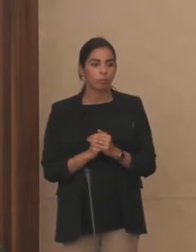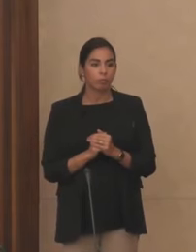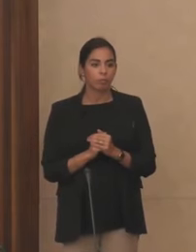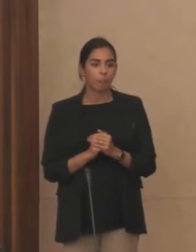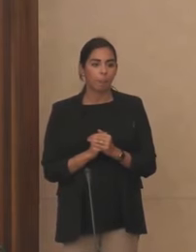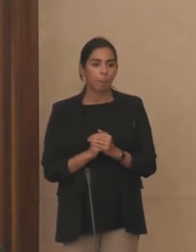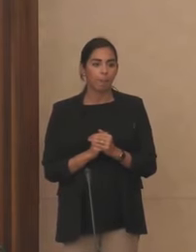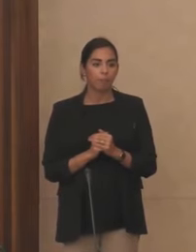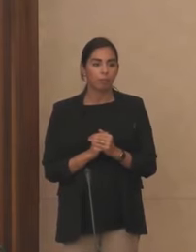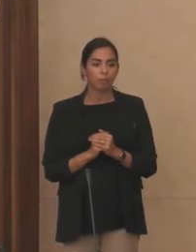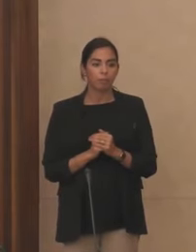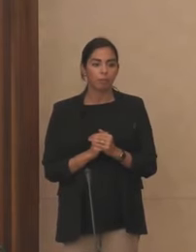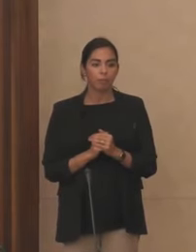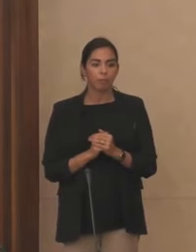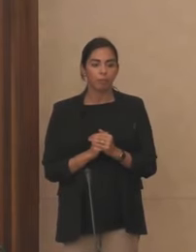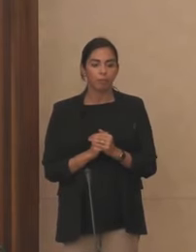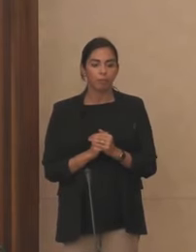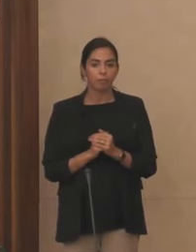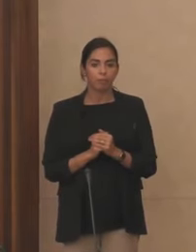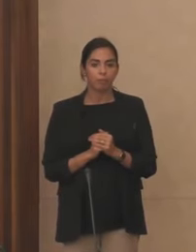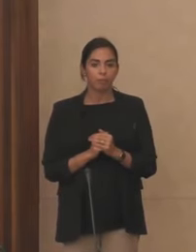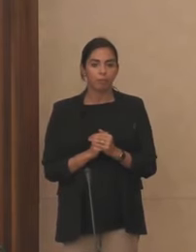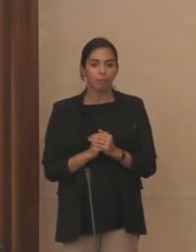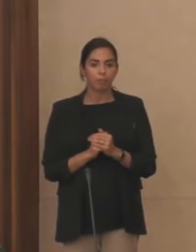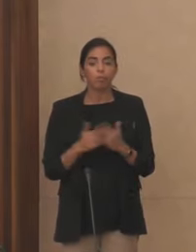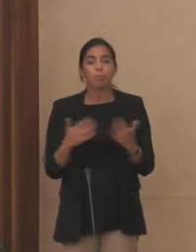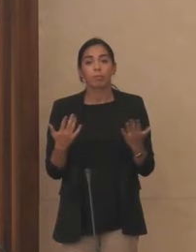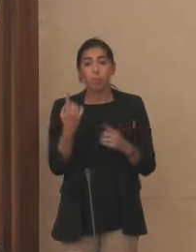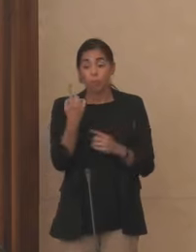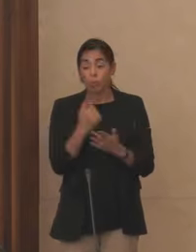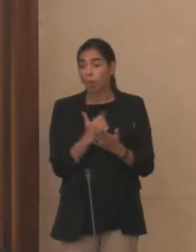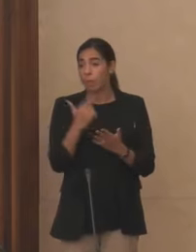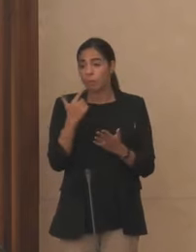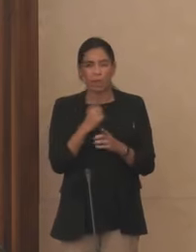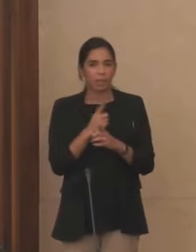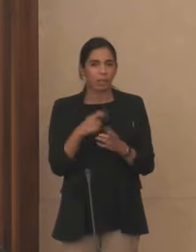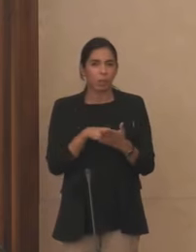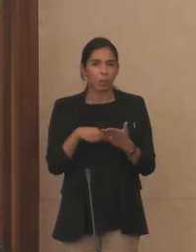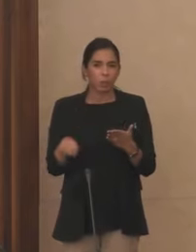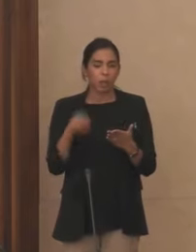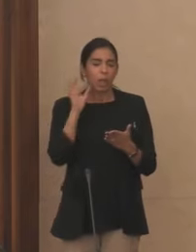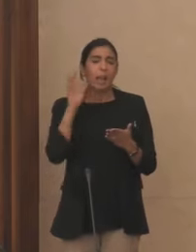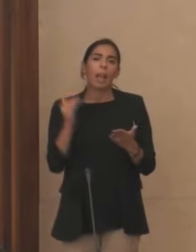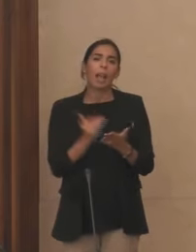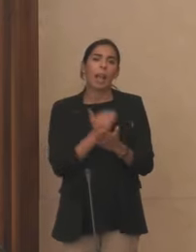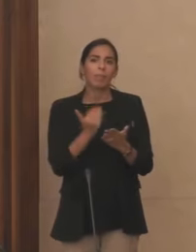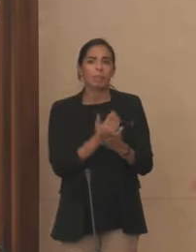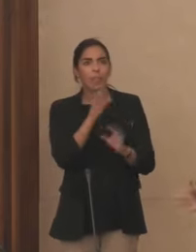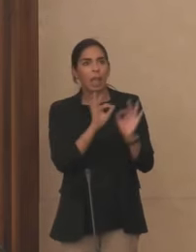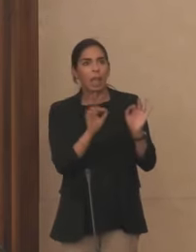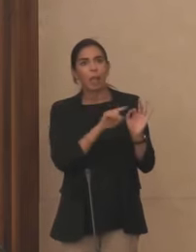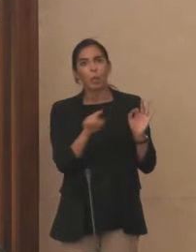Specificando, perché questo è quello che poi alla fine conta ed è importante, per evitare che poi qualcuno non abbia